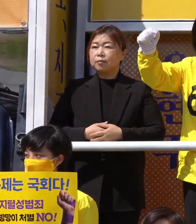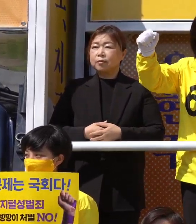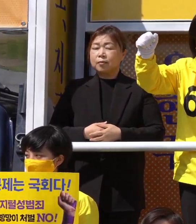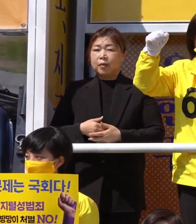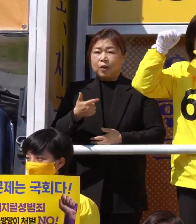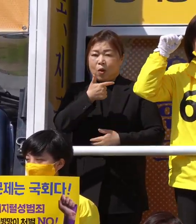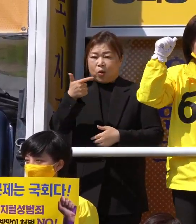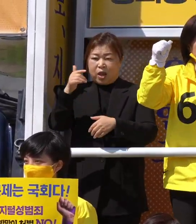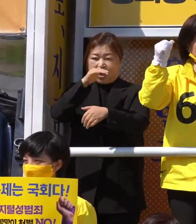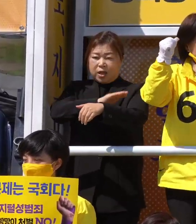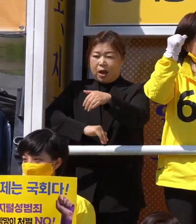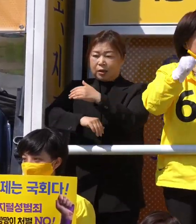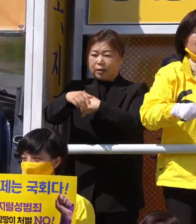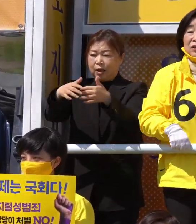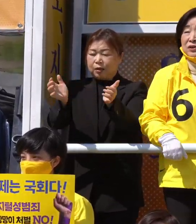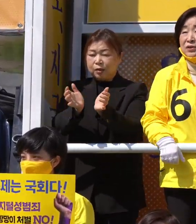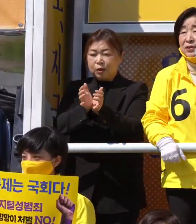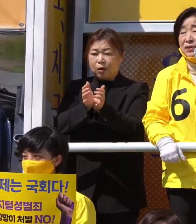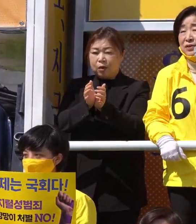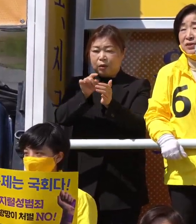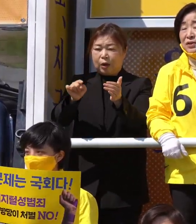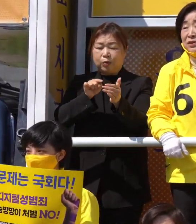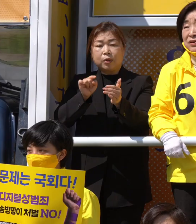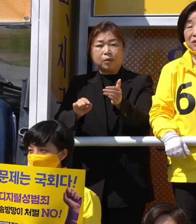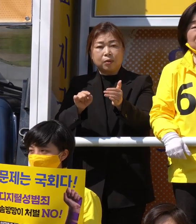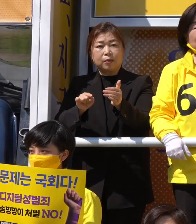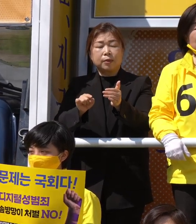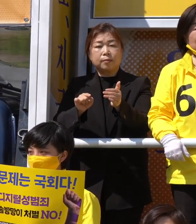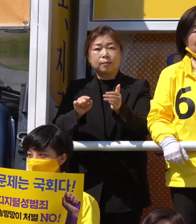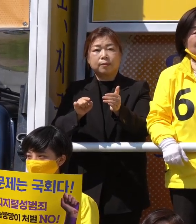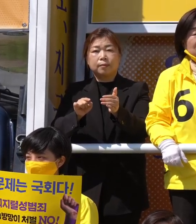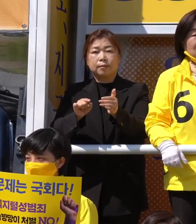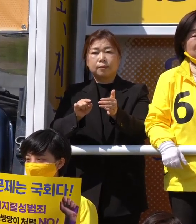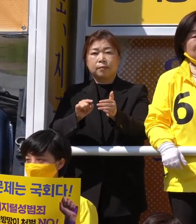거대 양당의 틈바구니에서